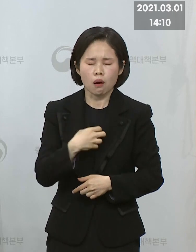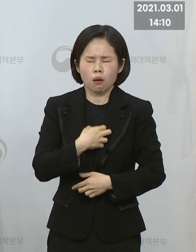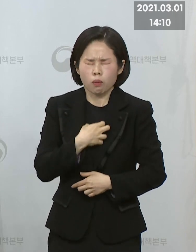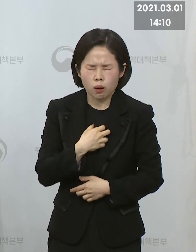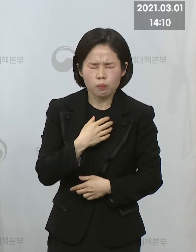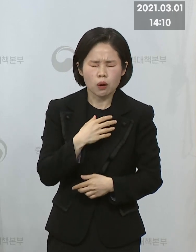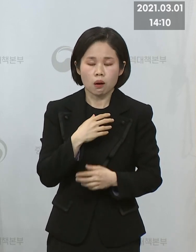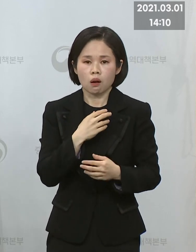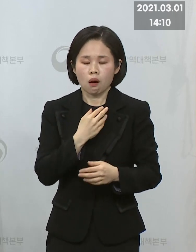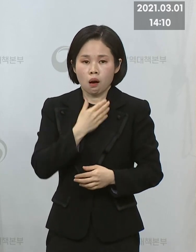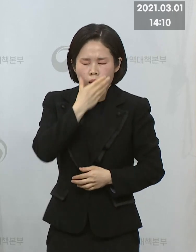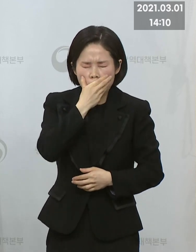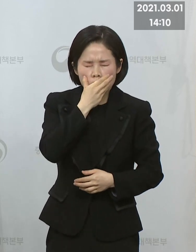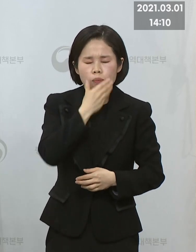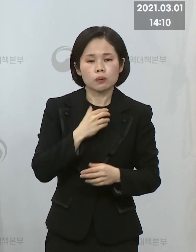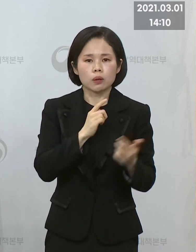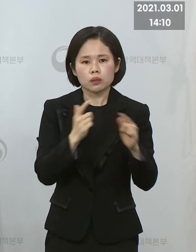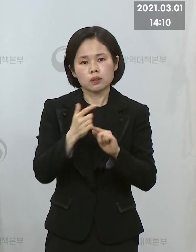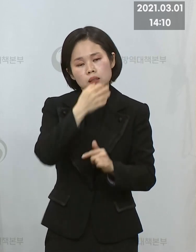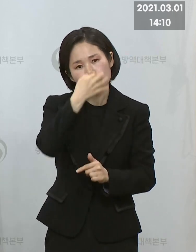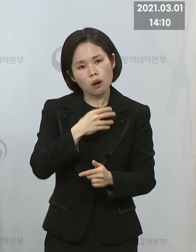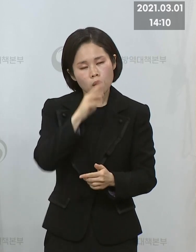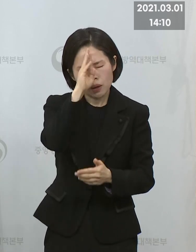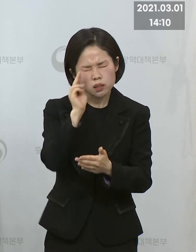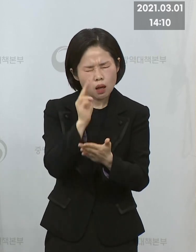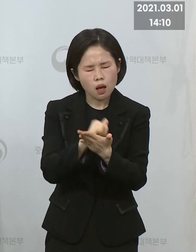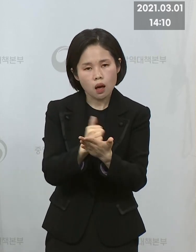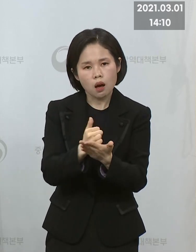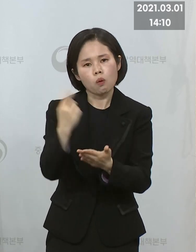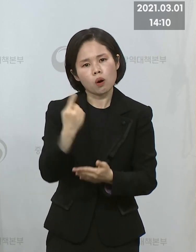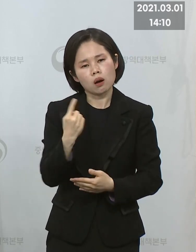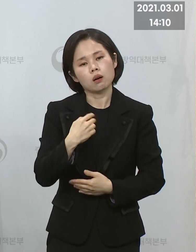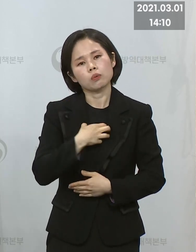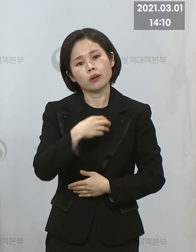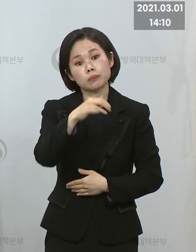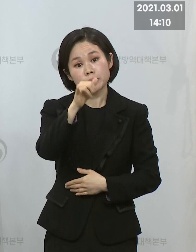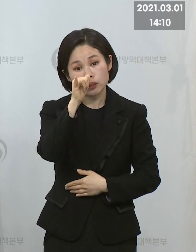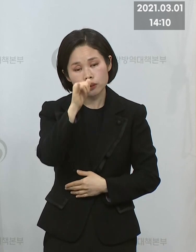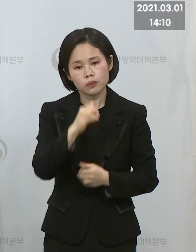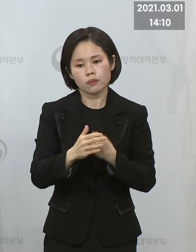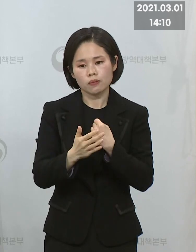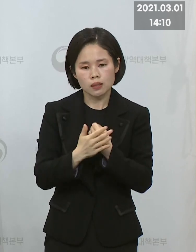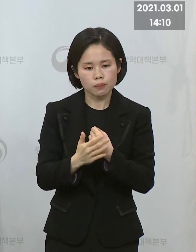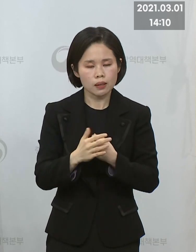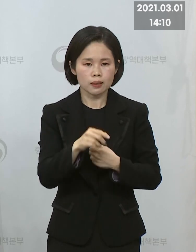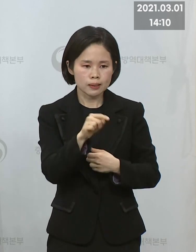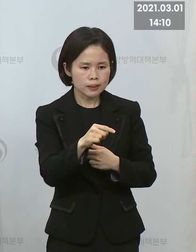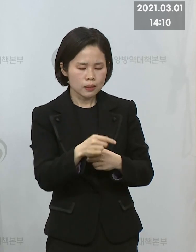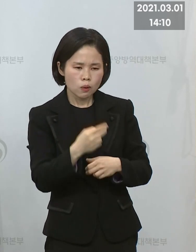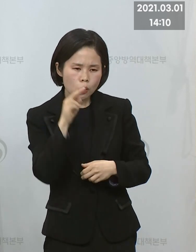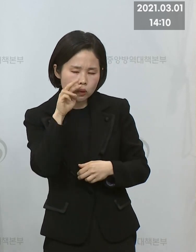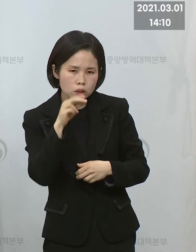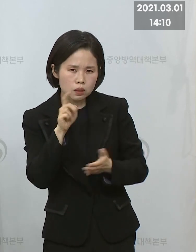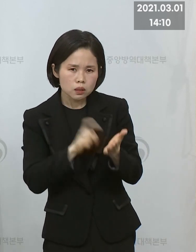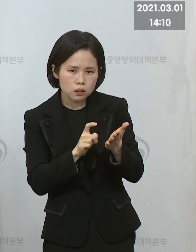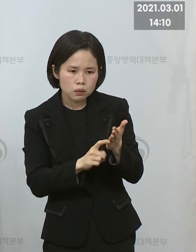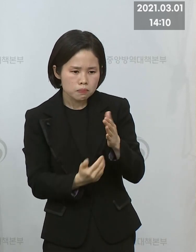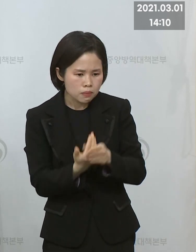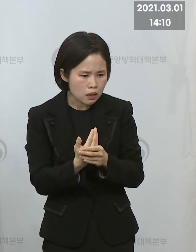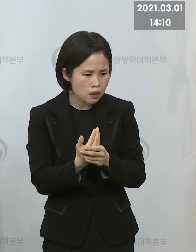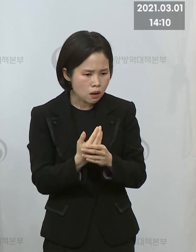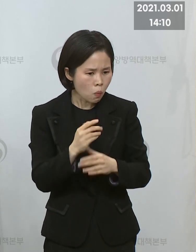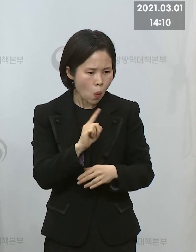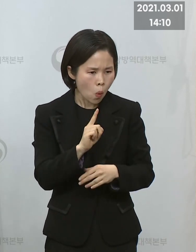있습니다. 철저한 예진을 통한 예방과 응급 상황에 대한 신속 대응으로 피해가 발생하지